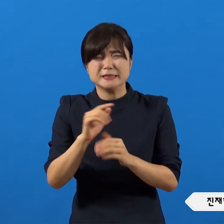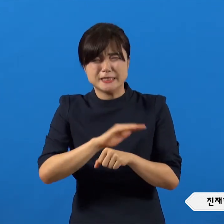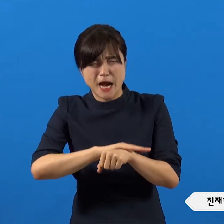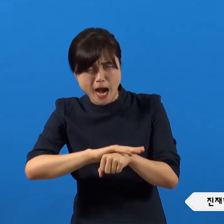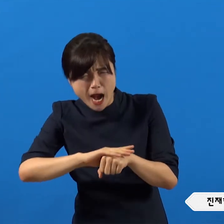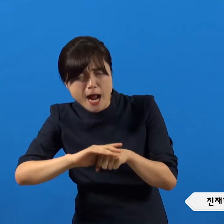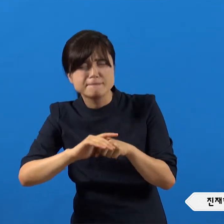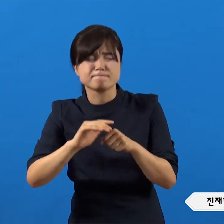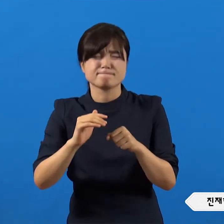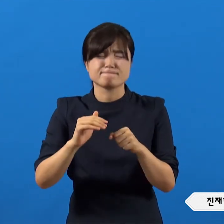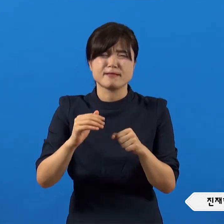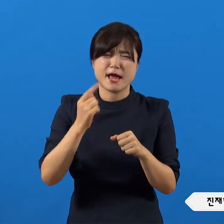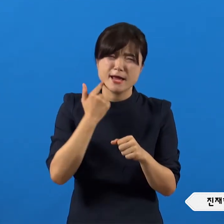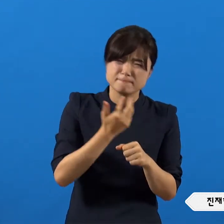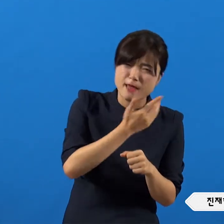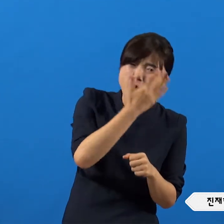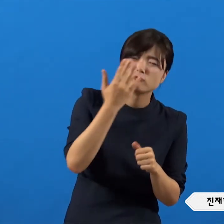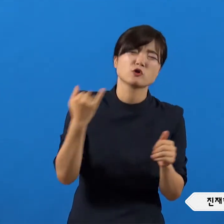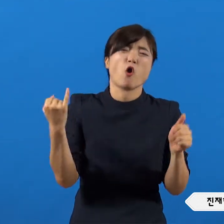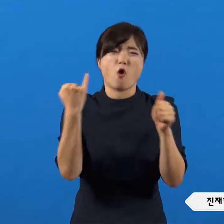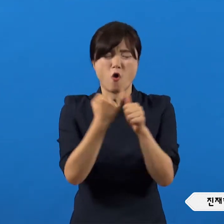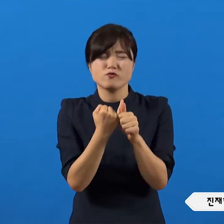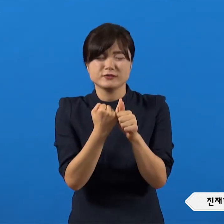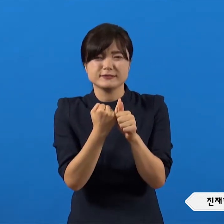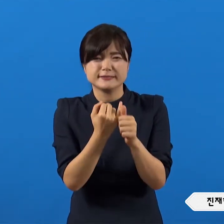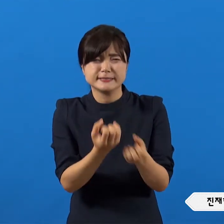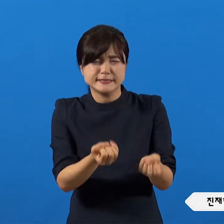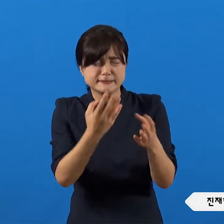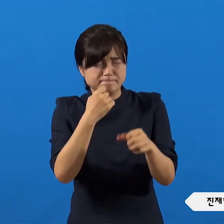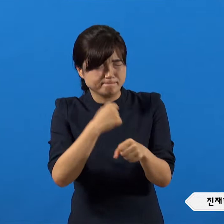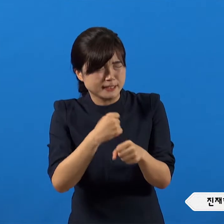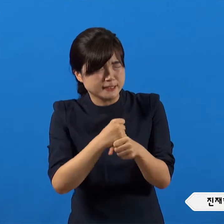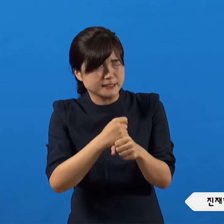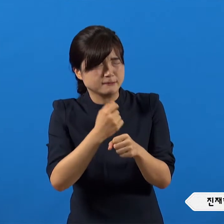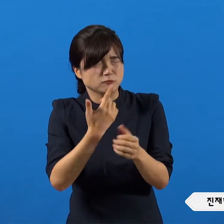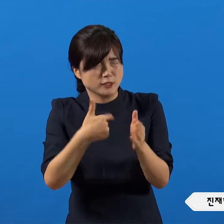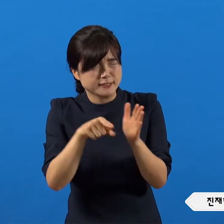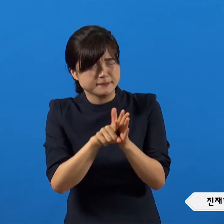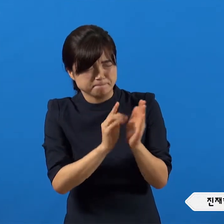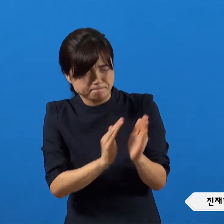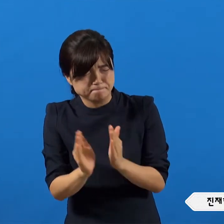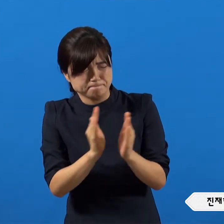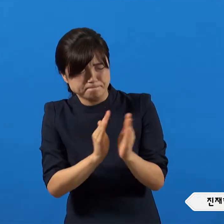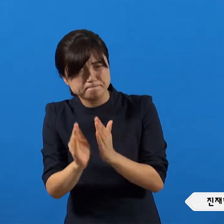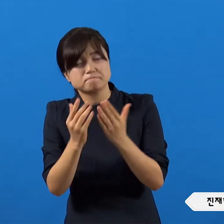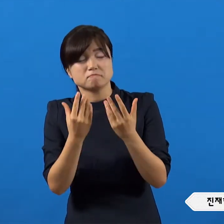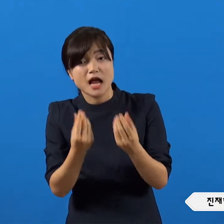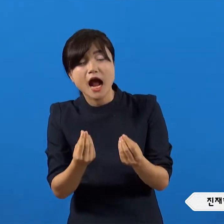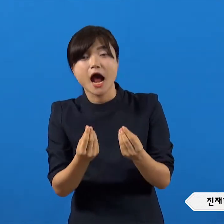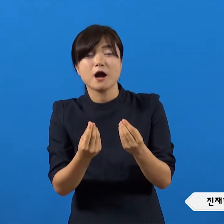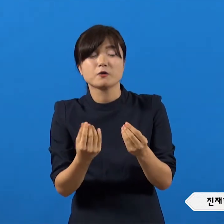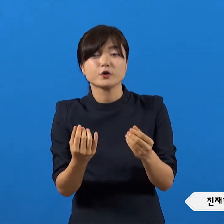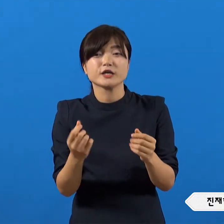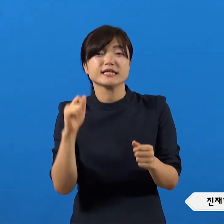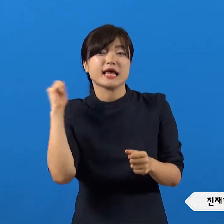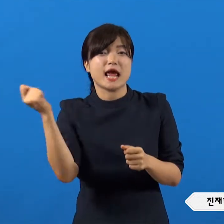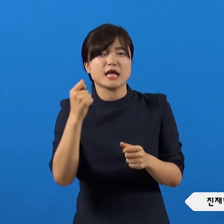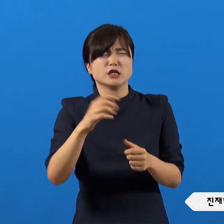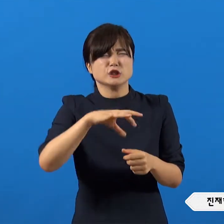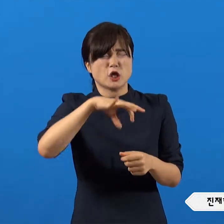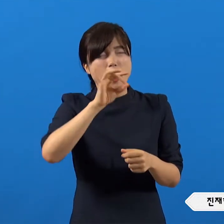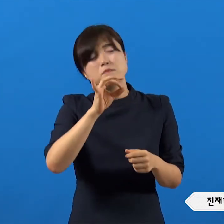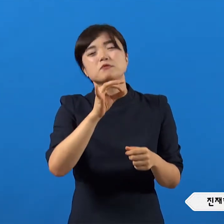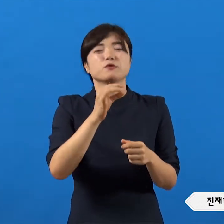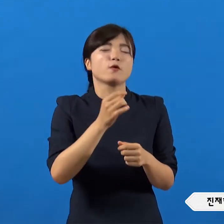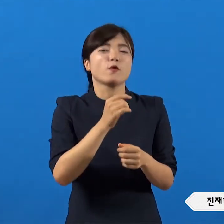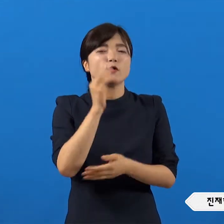거룩하고 엄숙하고 아름다운 결혼식이 되려고 마음을 먹고 제가 케냐에 와서 처음으로 주례하는